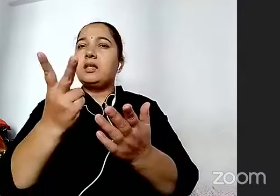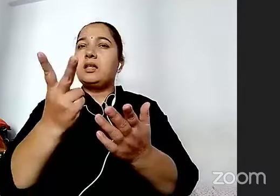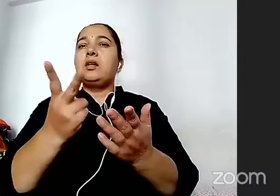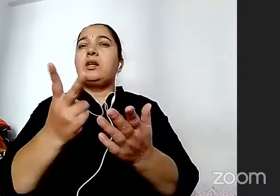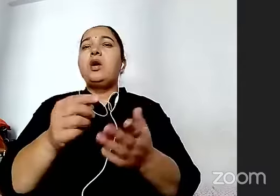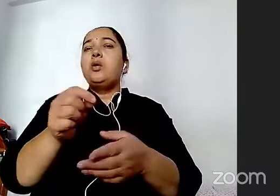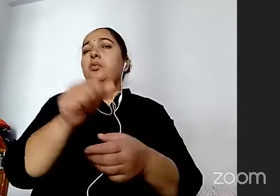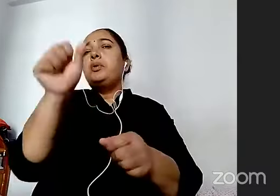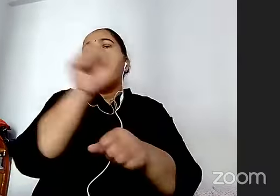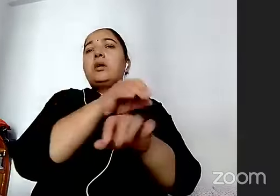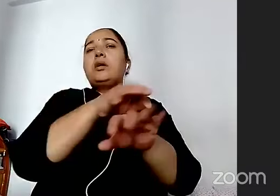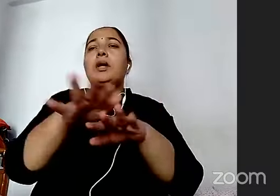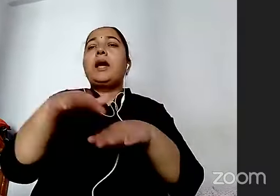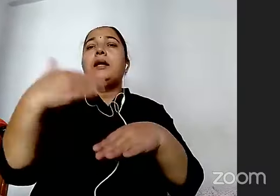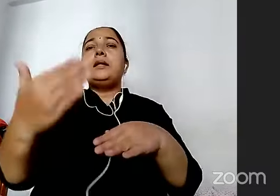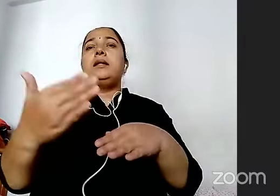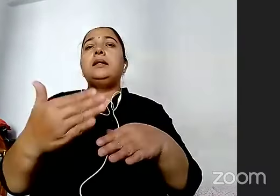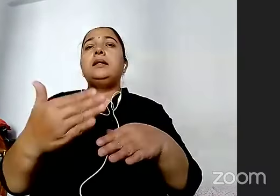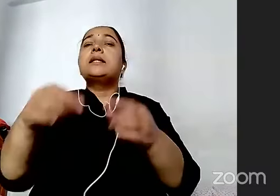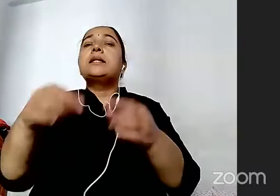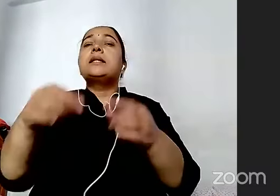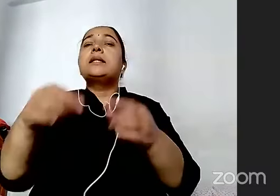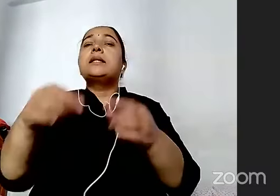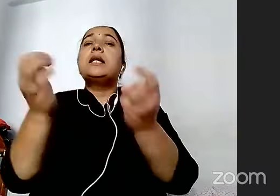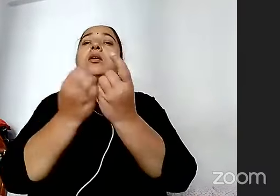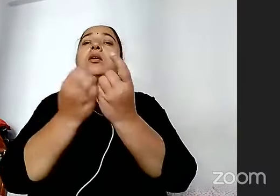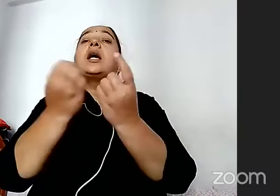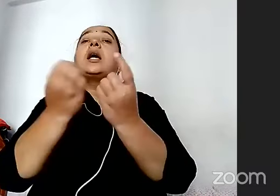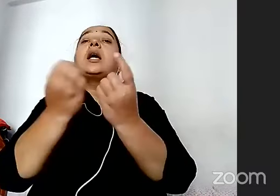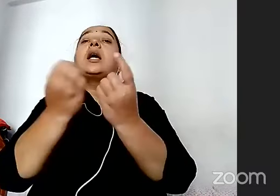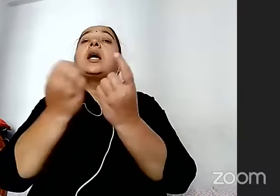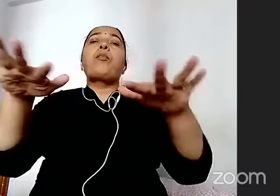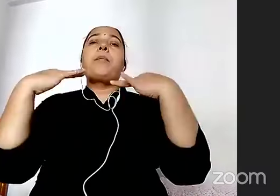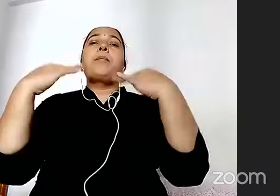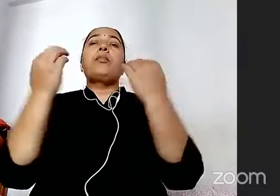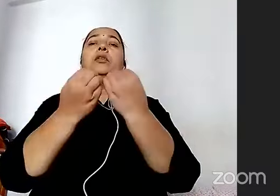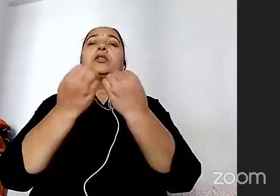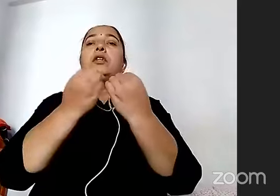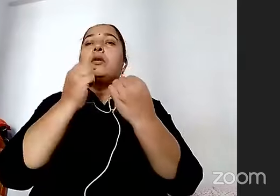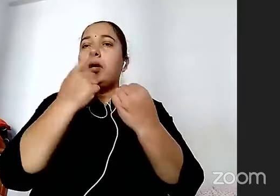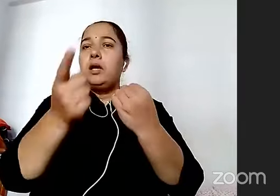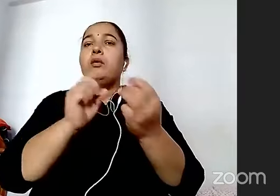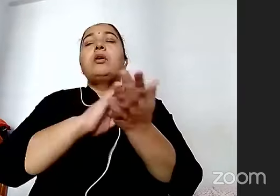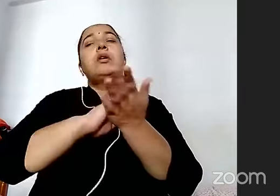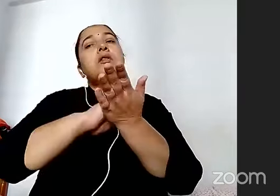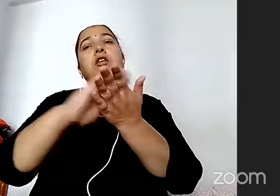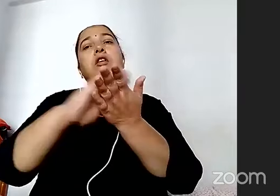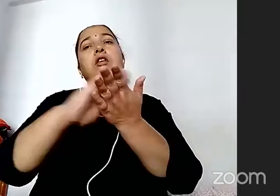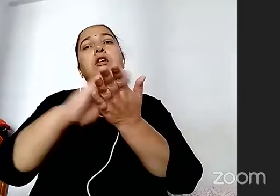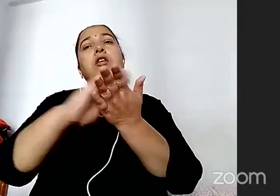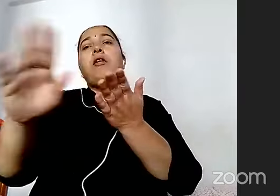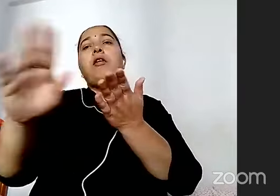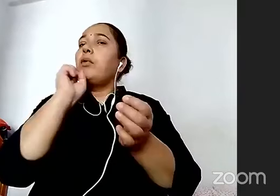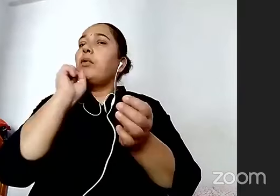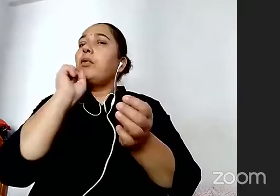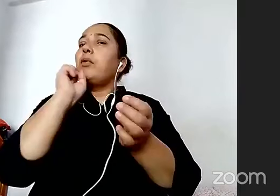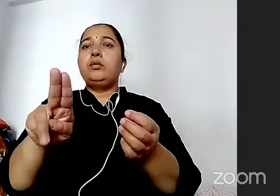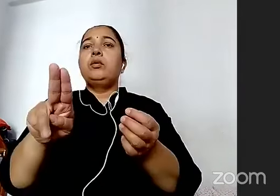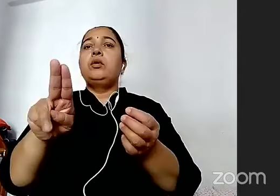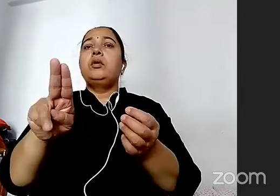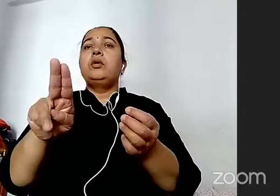गर्दाखेरि चाहिँ कतिको लेभलसम्म पनि इम्प्याक्ट पर्न सक्छ भन्ने कुराहरू पनि प्रष्ट भनिदिनु भयो, जस्तो सेल्फ सेन्सर गर्नेदेखि लिएर